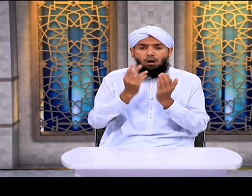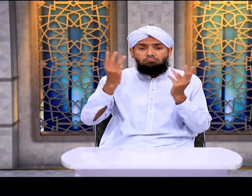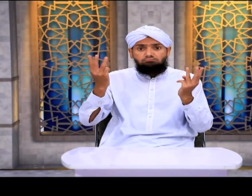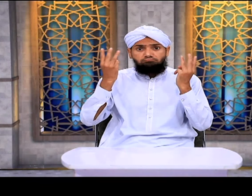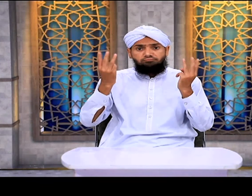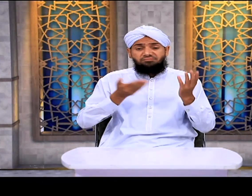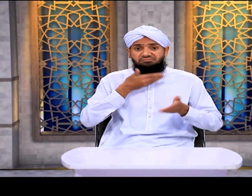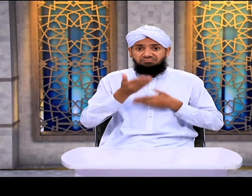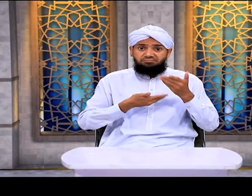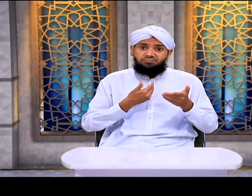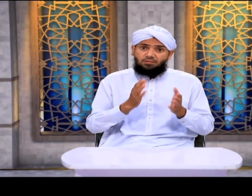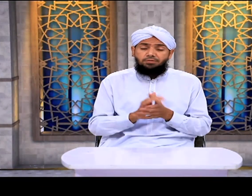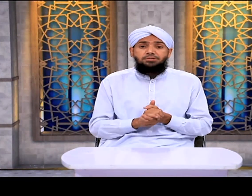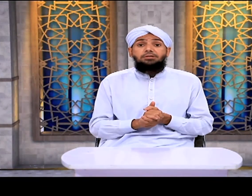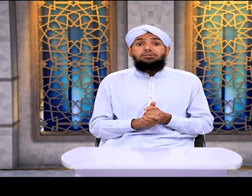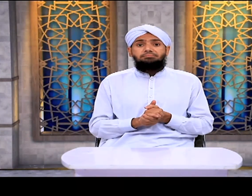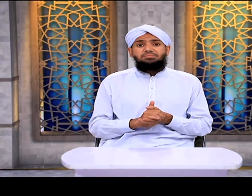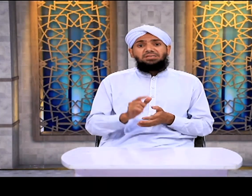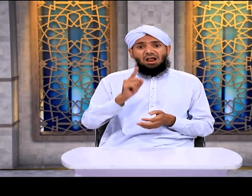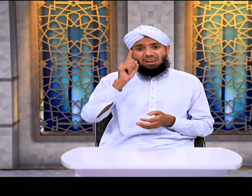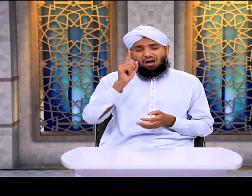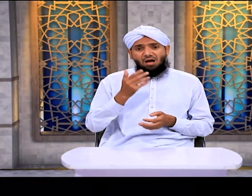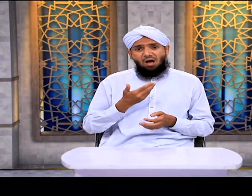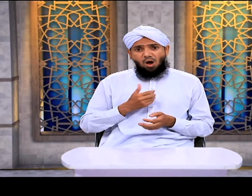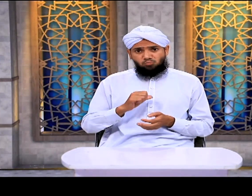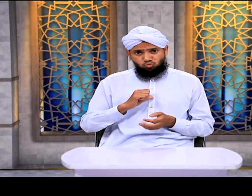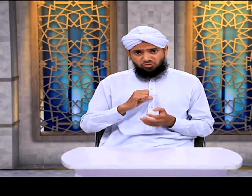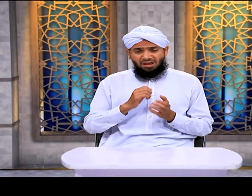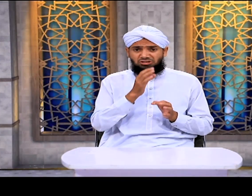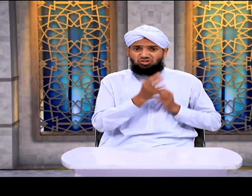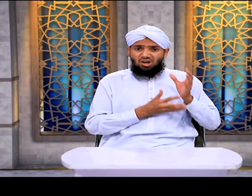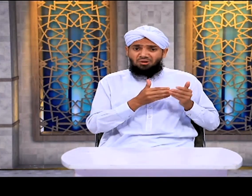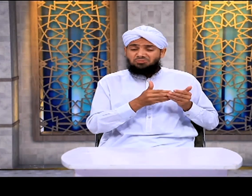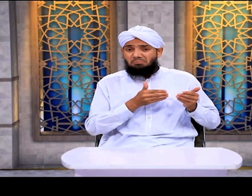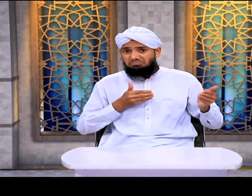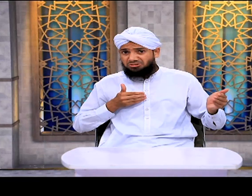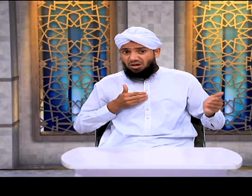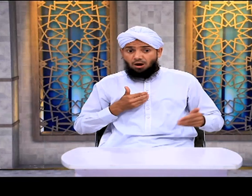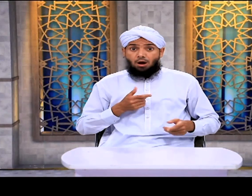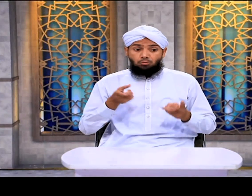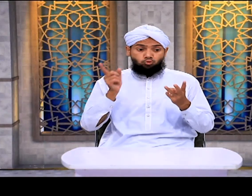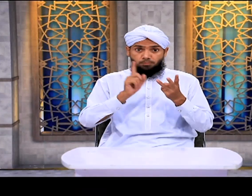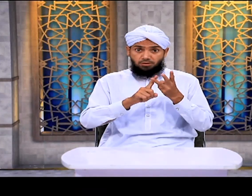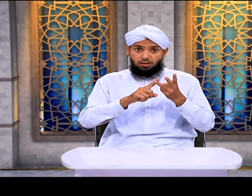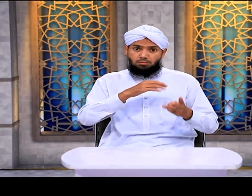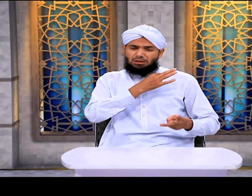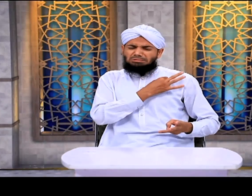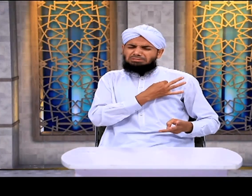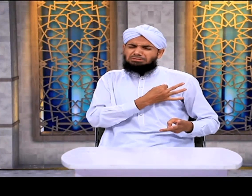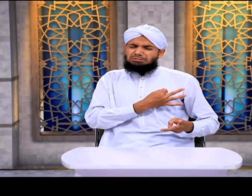میں بھی مانگ سکتے ہیں، یا اللہ مجھے جہنم سے بچا۔ نمبر 2، تقوی اختیار کیجئے۔ قرآن کریم میں